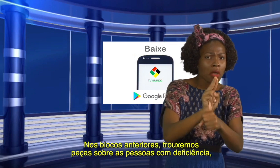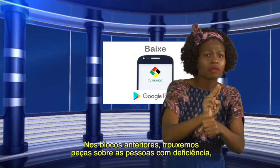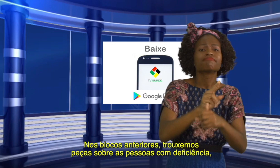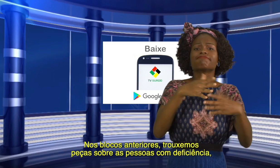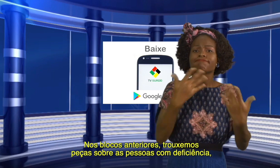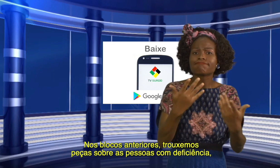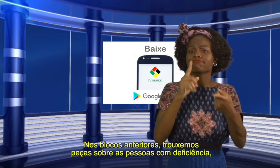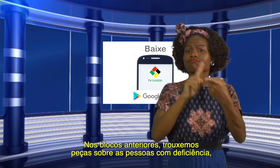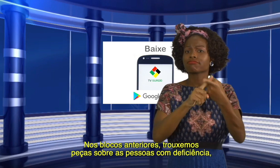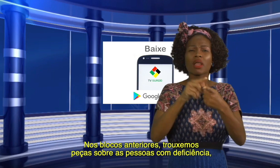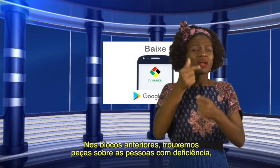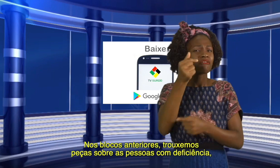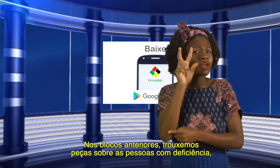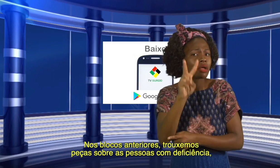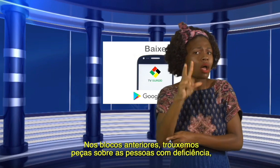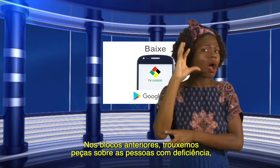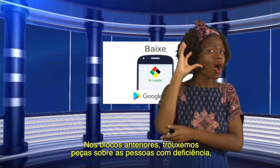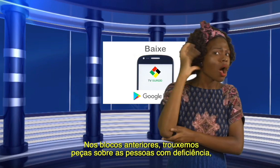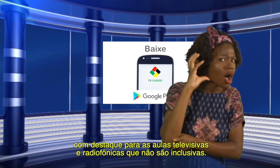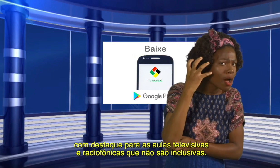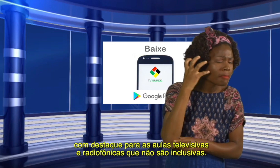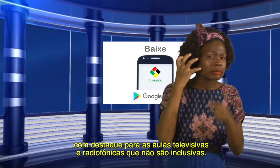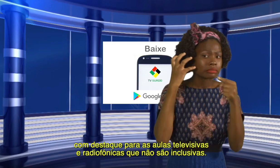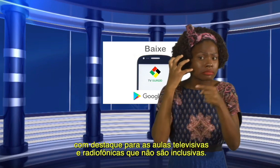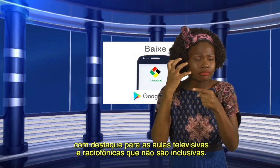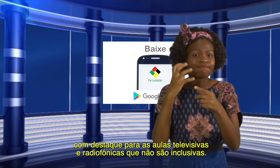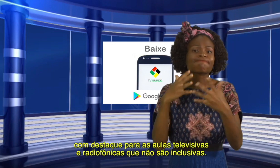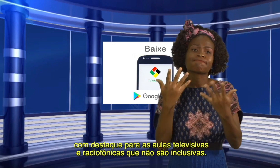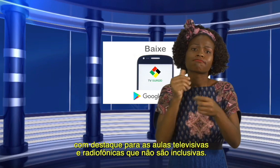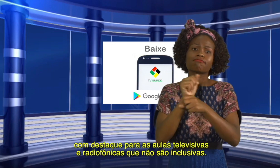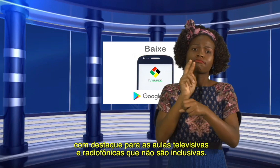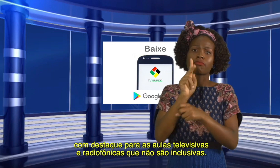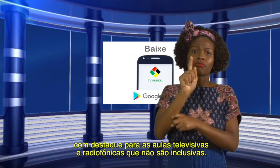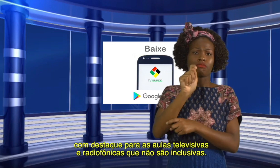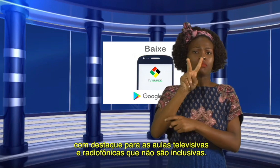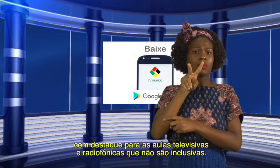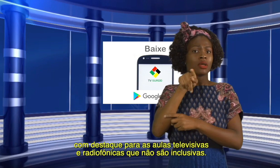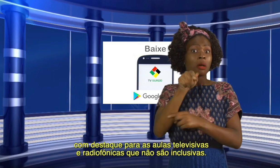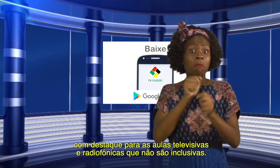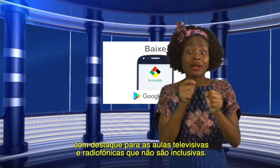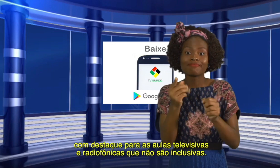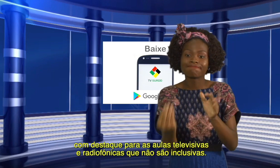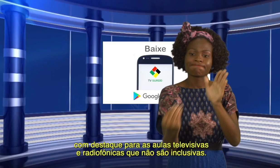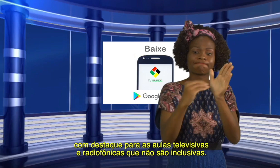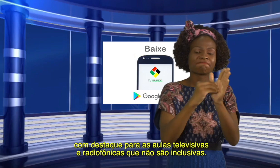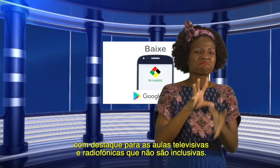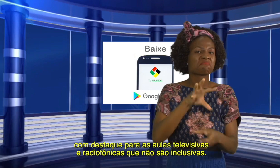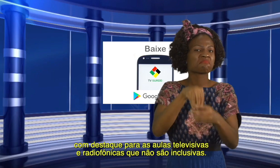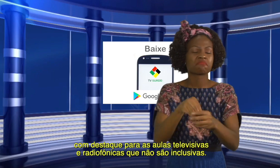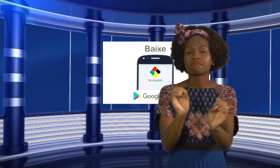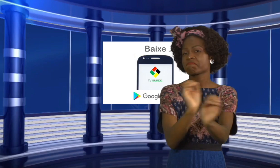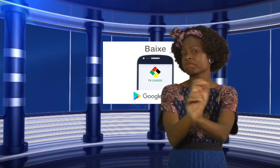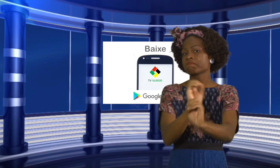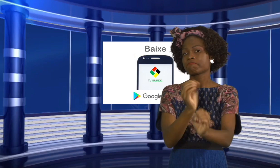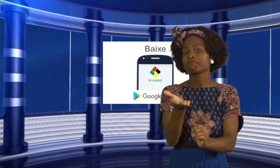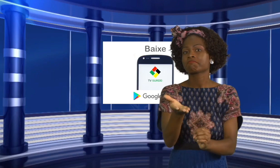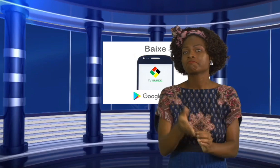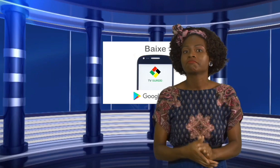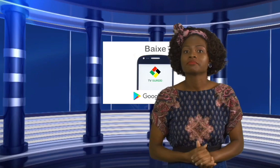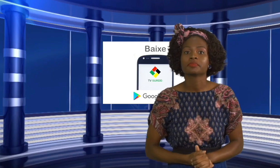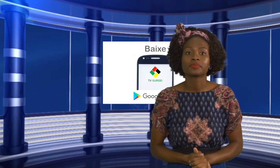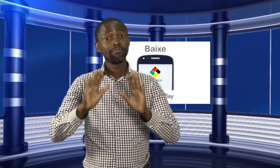trouxemos peças sobre pessoas com deficiência, com destaque para as aulas televisivas e radiofônicas que não são inclusivas.